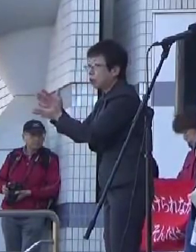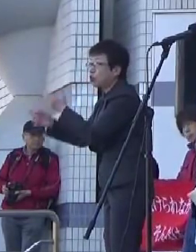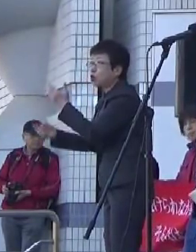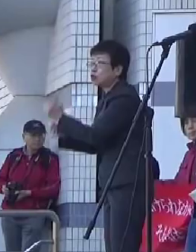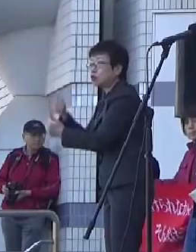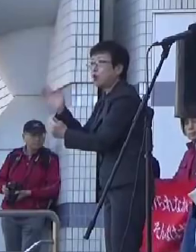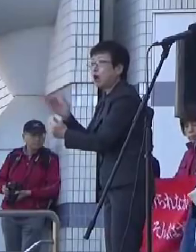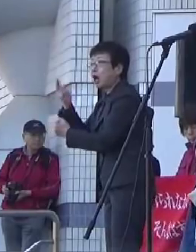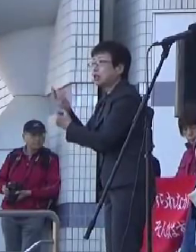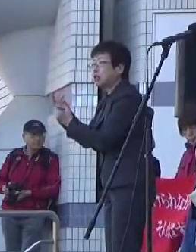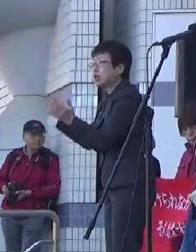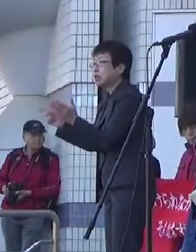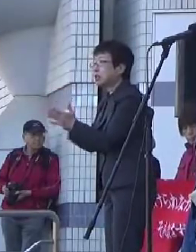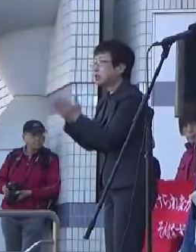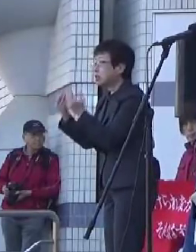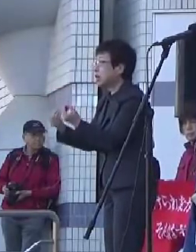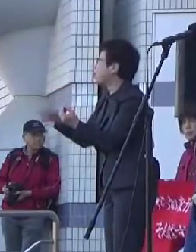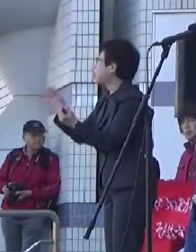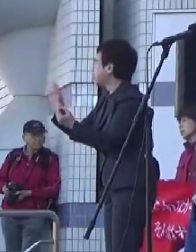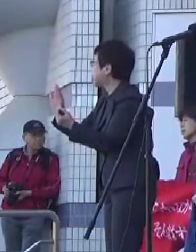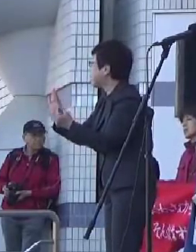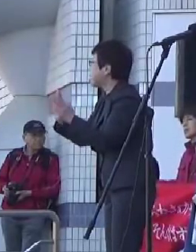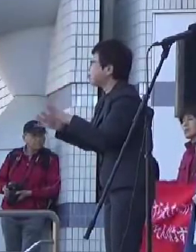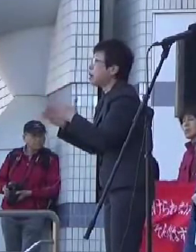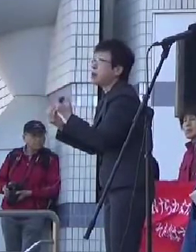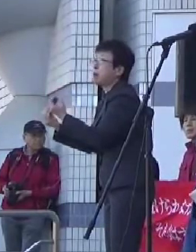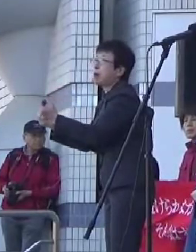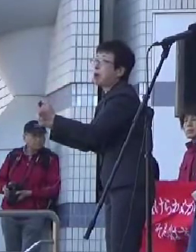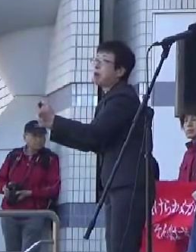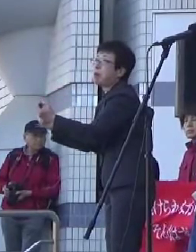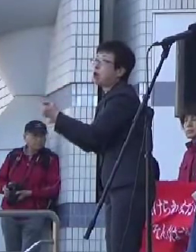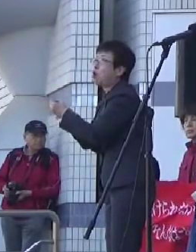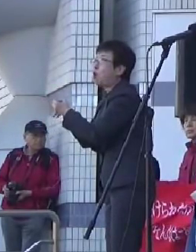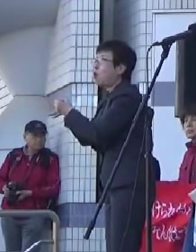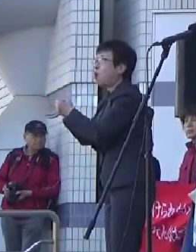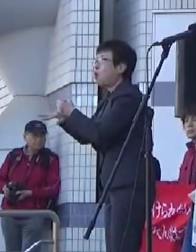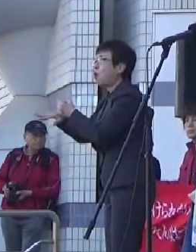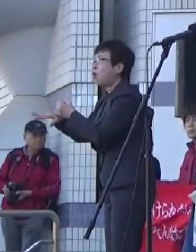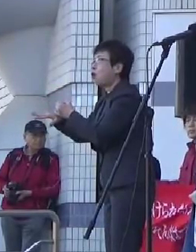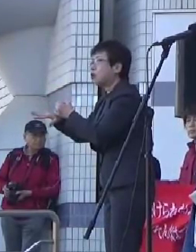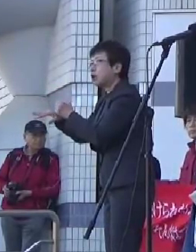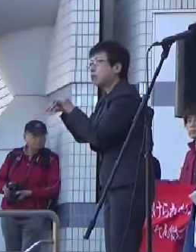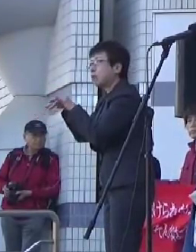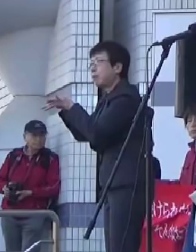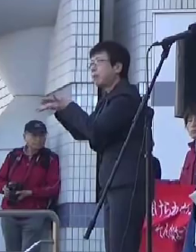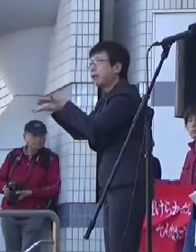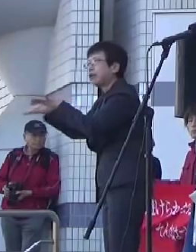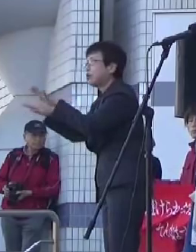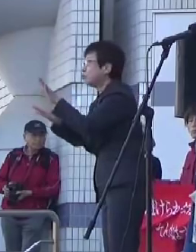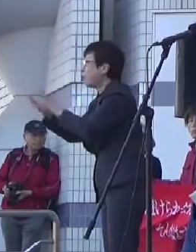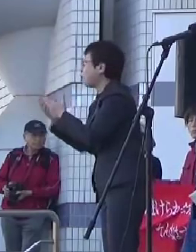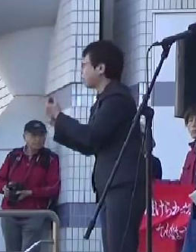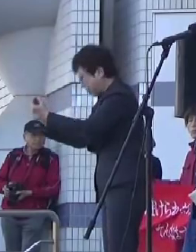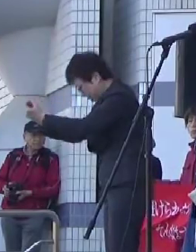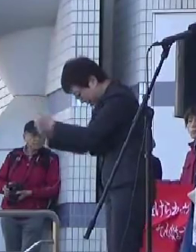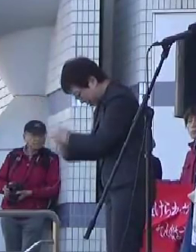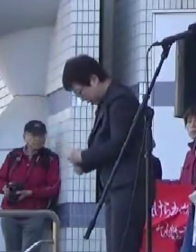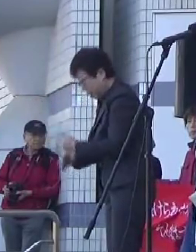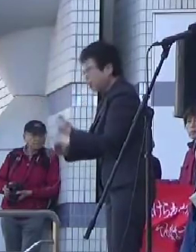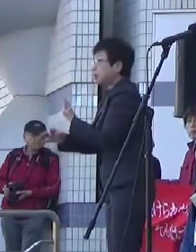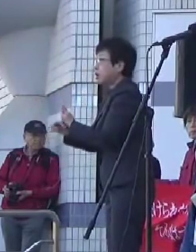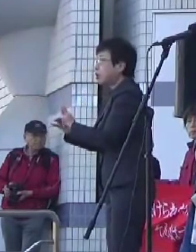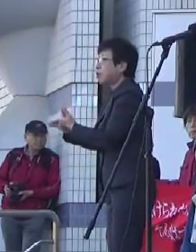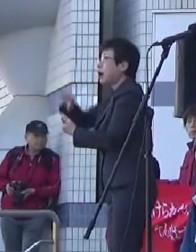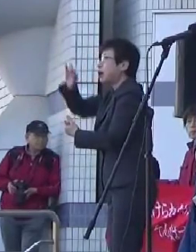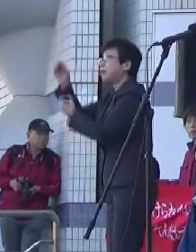ゃ全然ないです。今もまだ放射性物質があそこからもくもく出ている状態です。例えば山